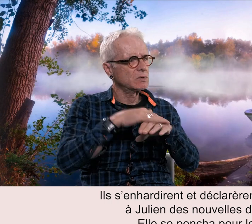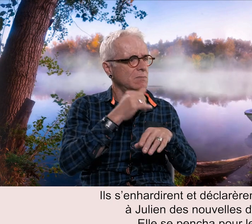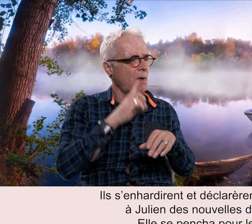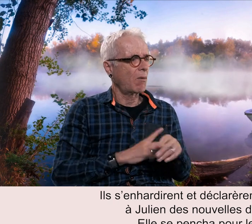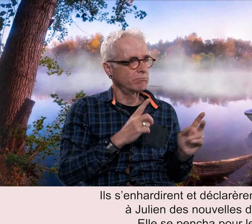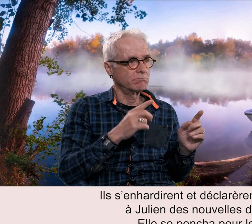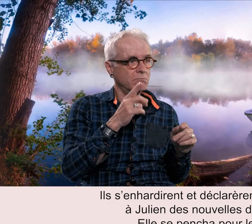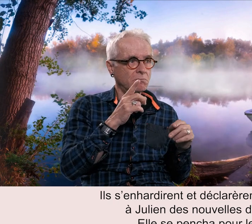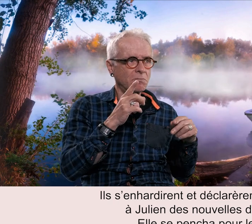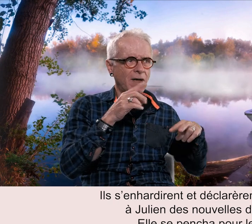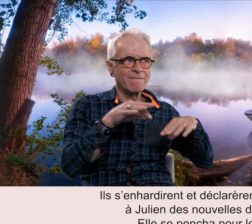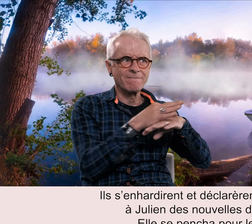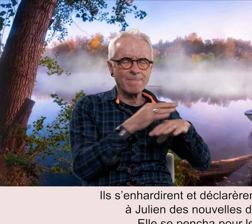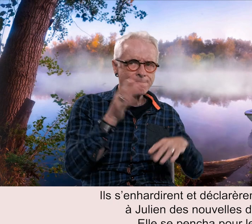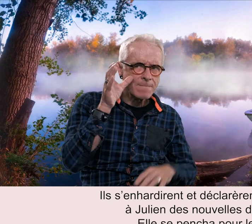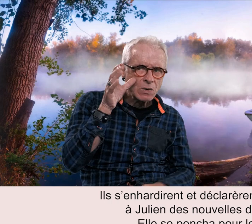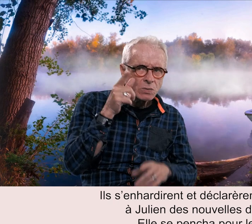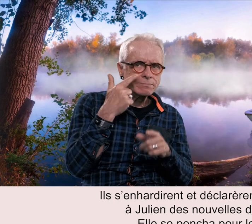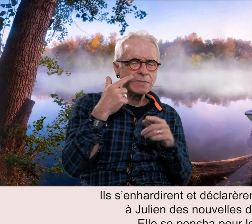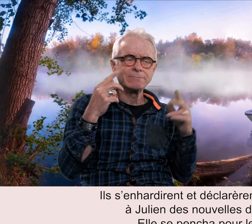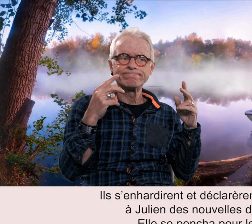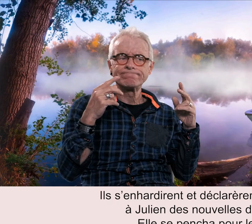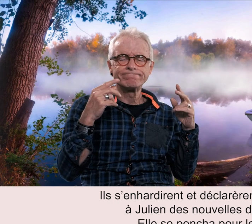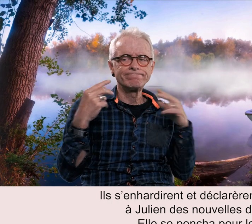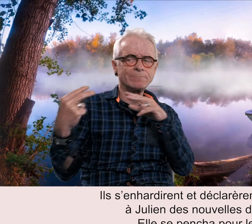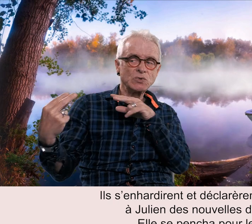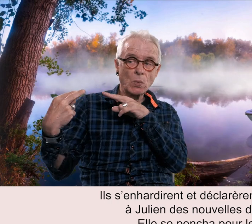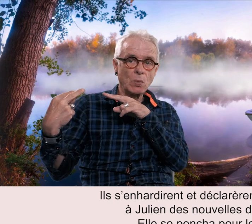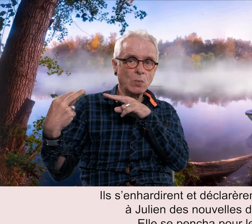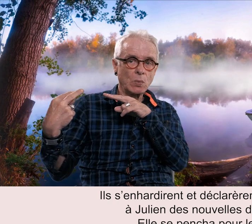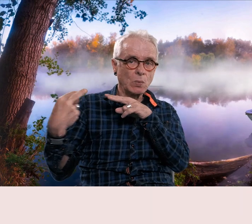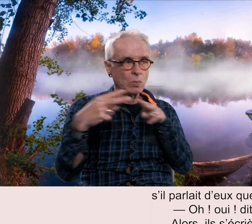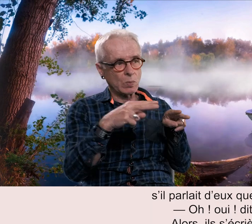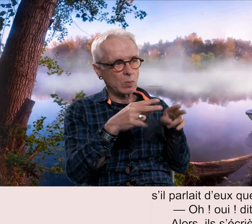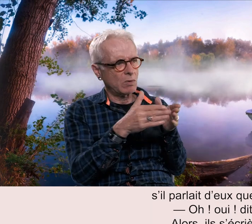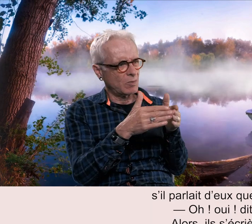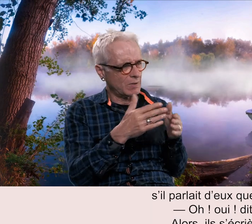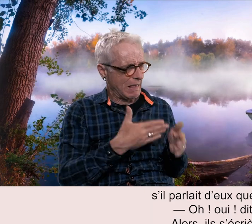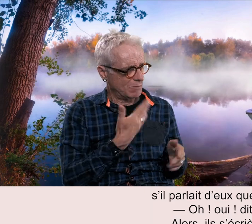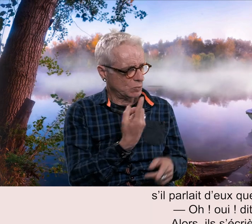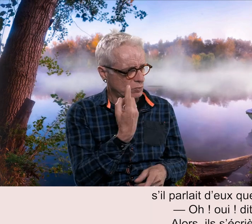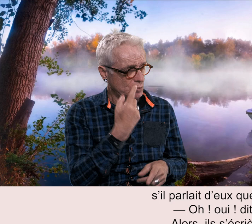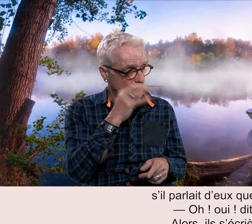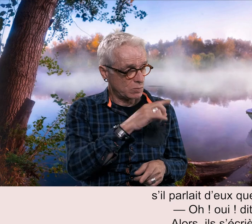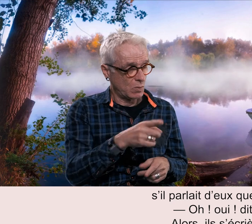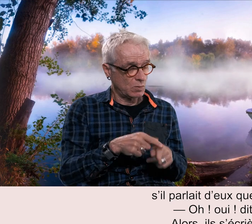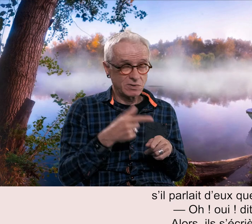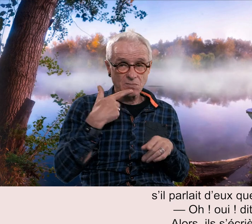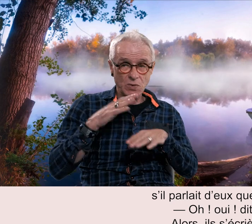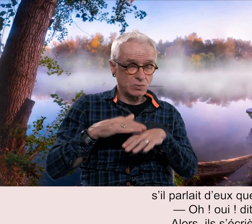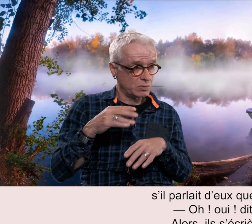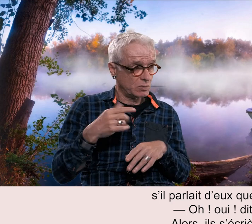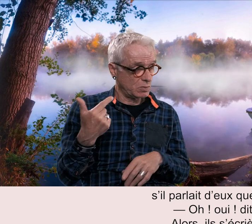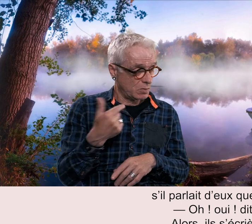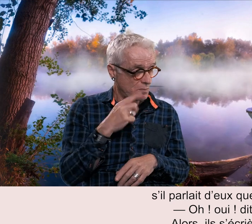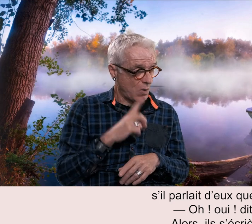entendre, mais s'étant concertée du regard, ils lui demandèrent s'il les aimait toujours, s'il parlait d'eux quelquefois. « Oh